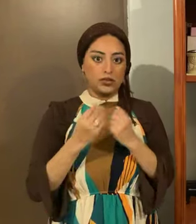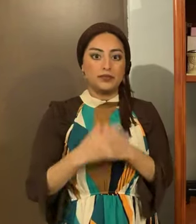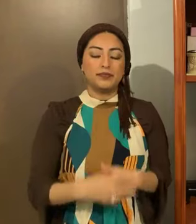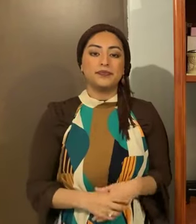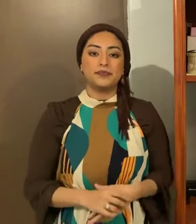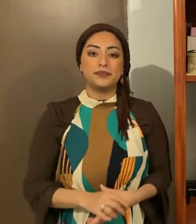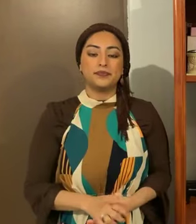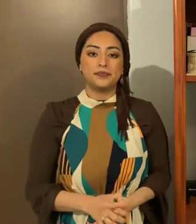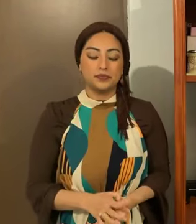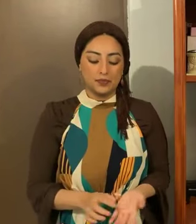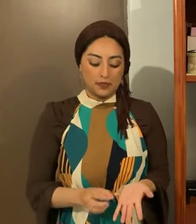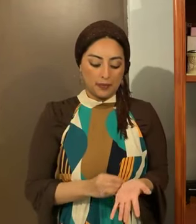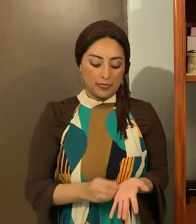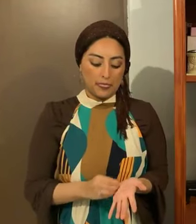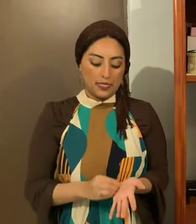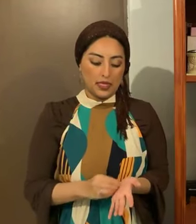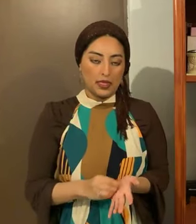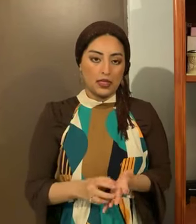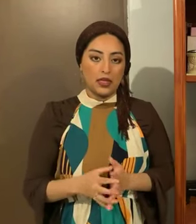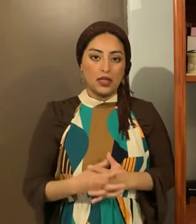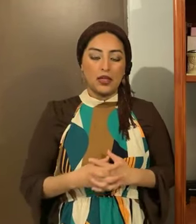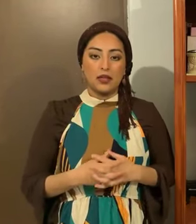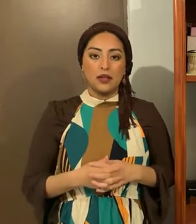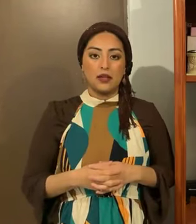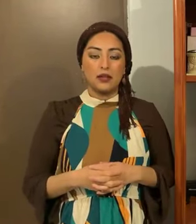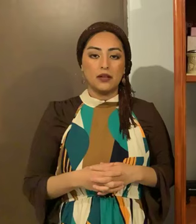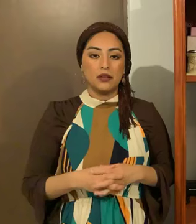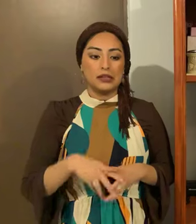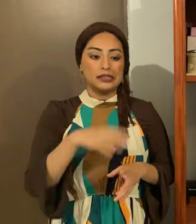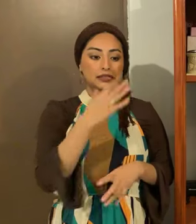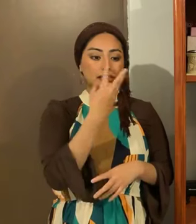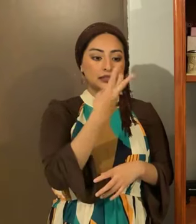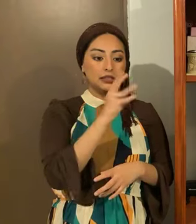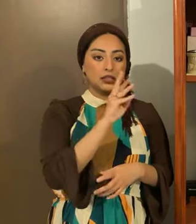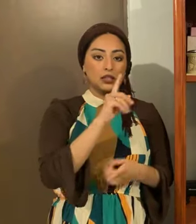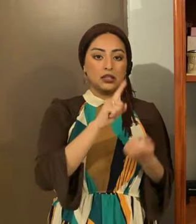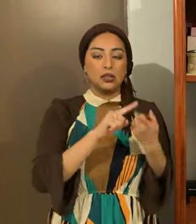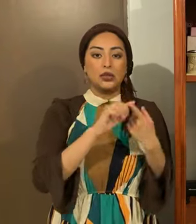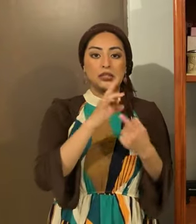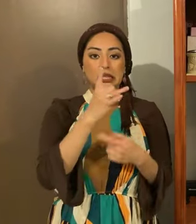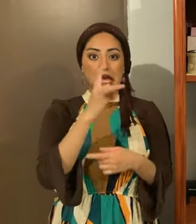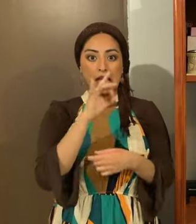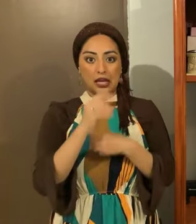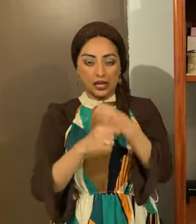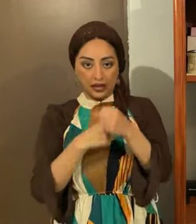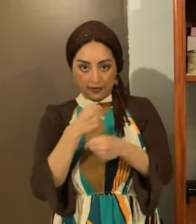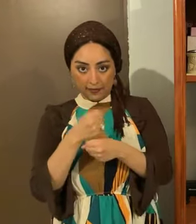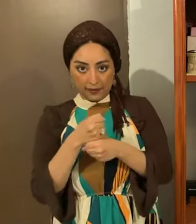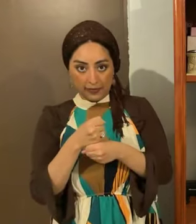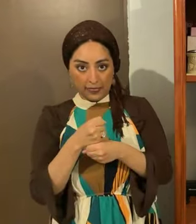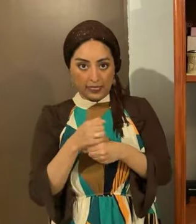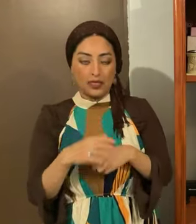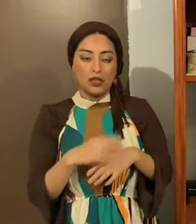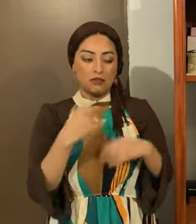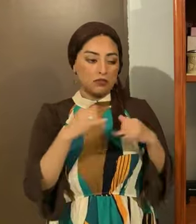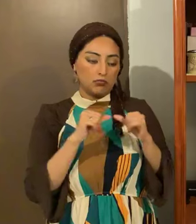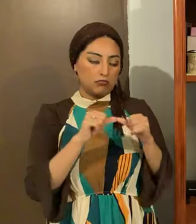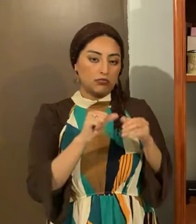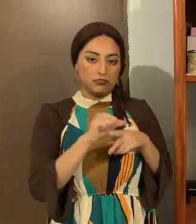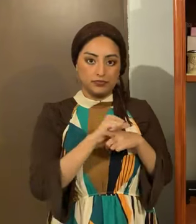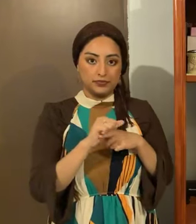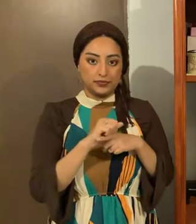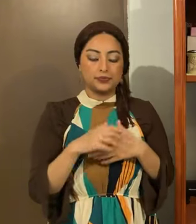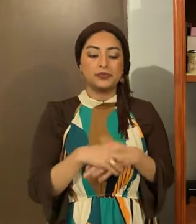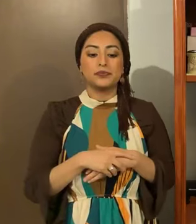batería estuvo ahí. Bueno, estudios de batería de los 16 a los 17 años. Pero lógico, pues siguió practicando,